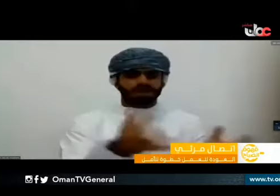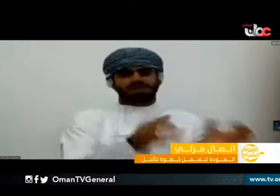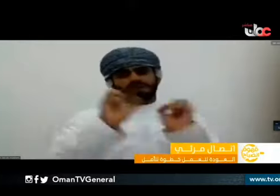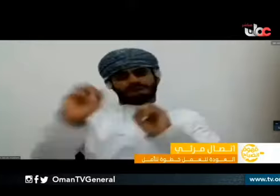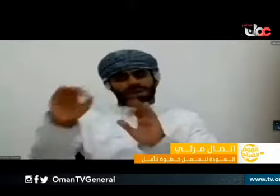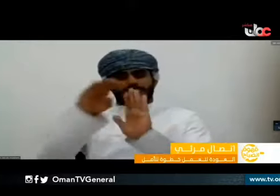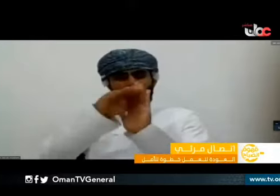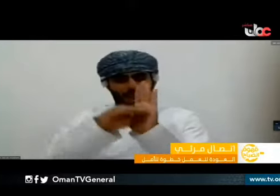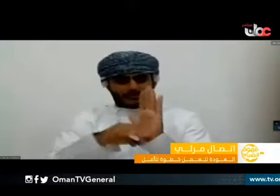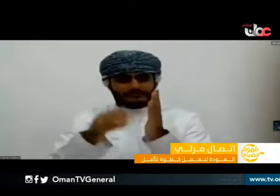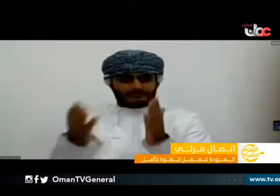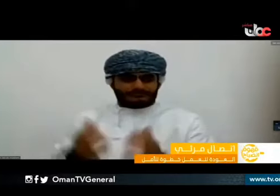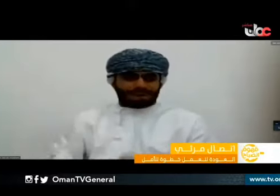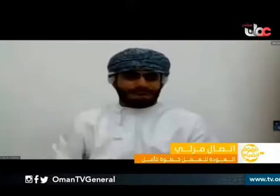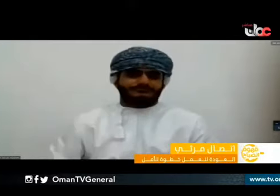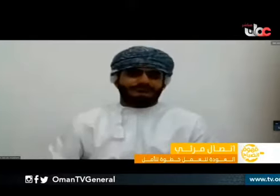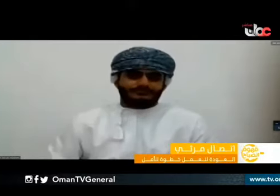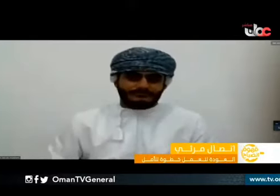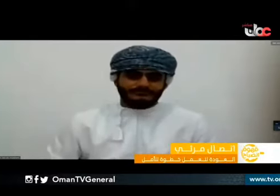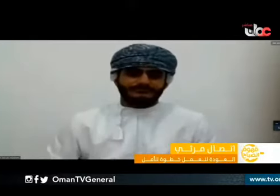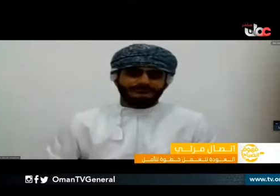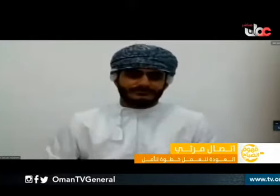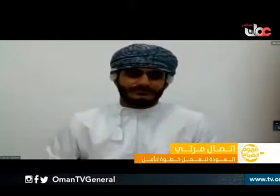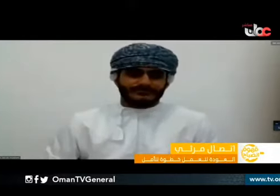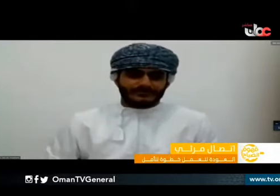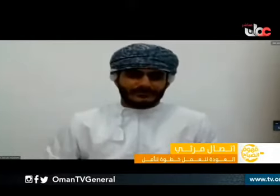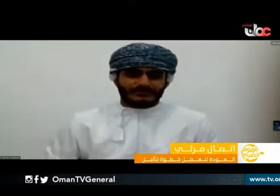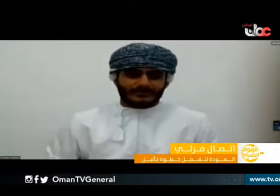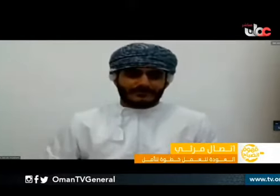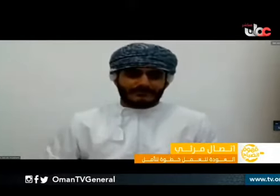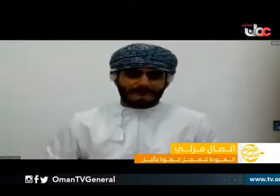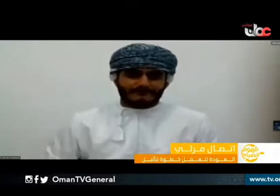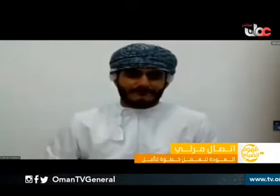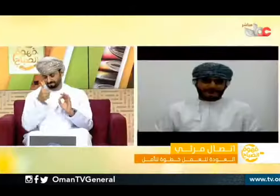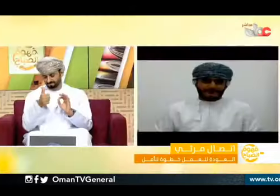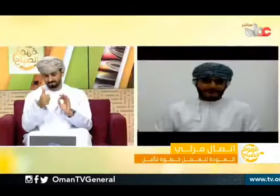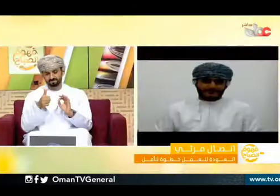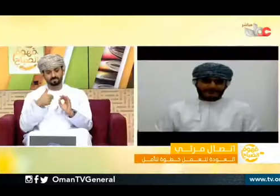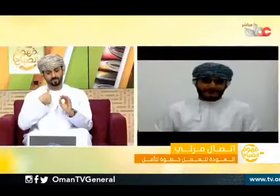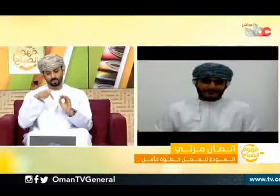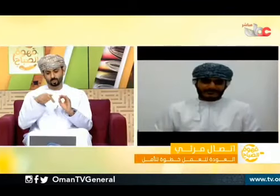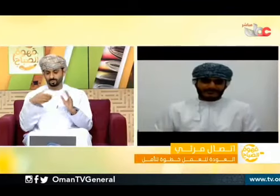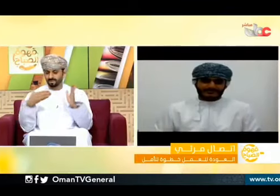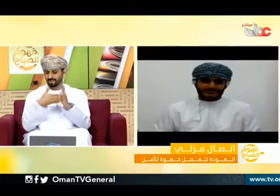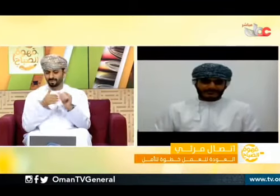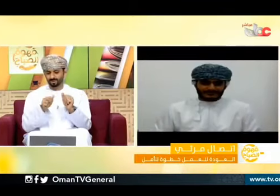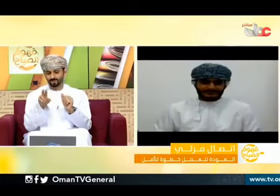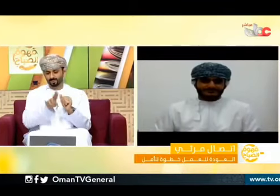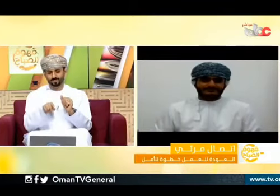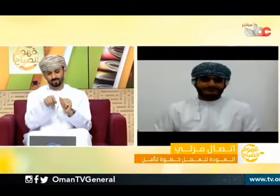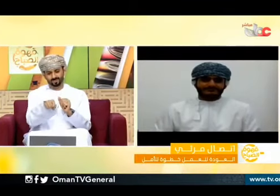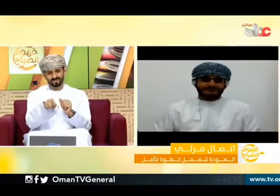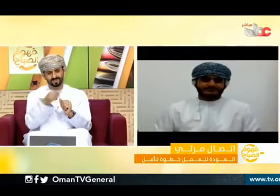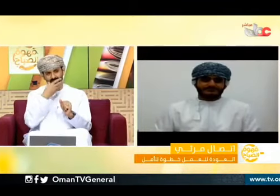من الزمن، وبعدها يتم ترتيب هذه الأغراض في المنزل. جميل جميل جميل، رائع جدا،